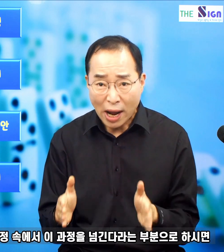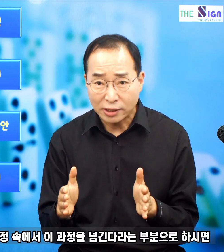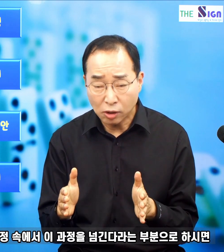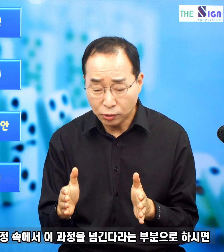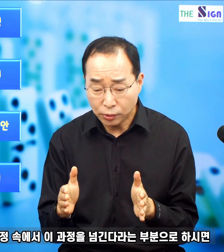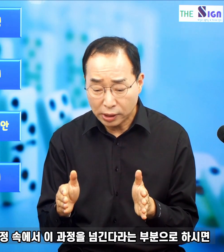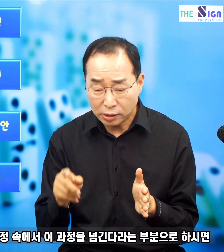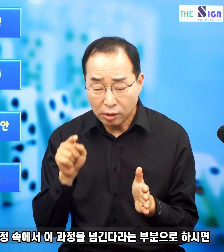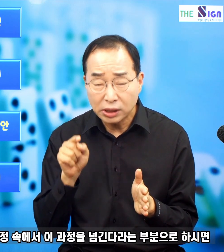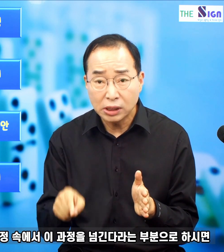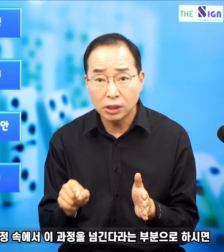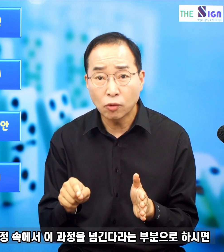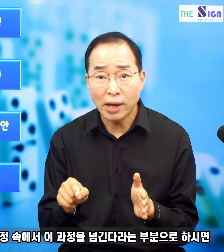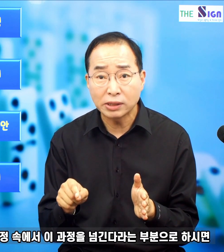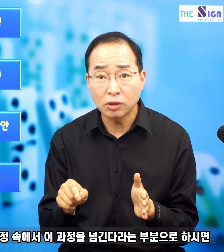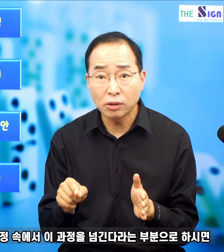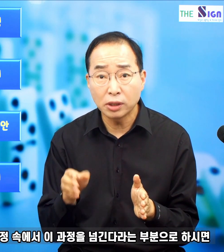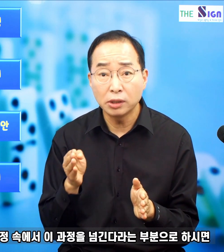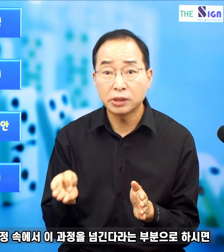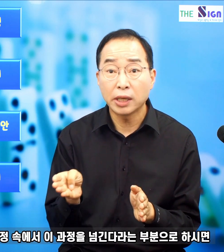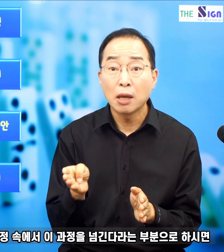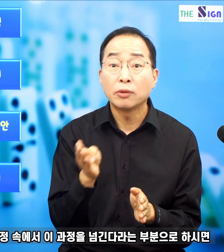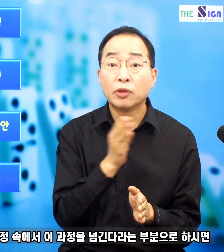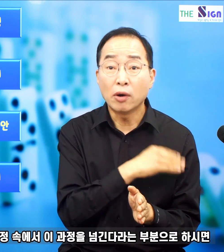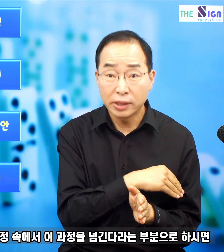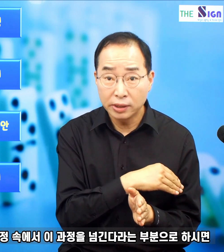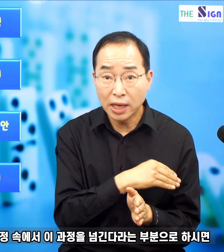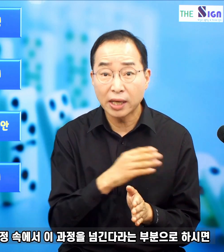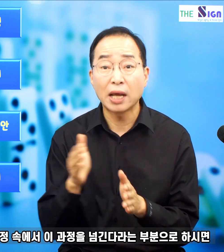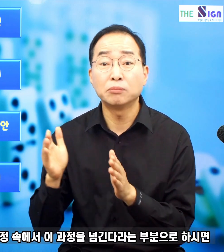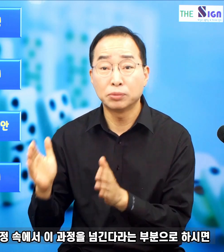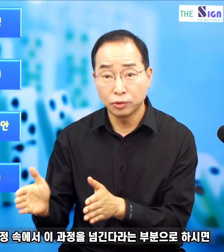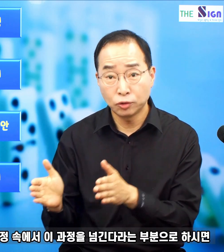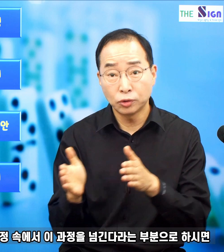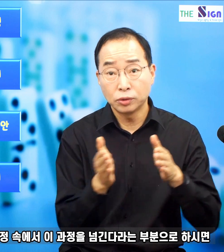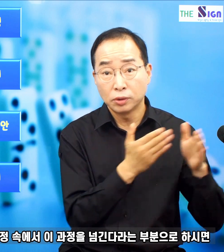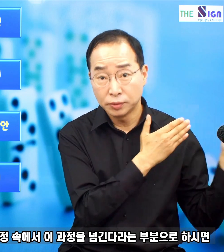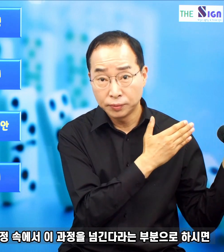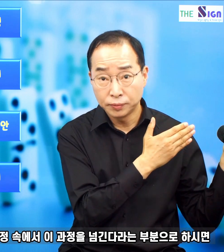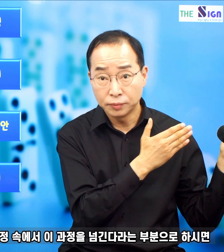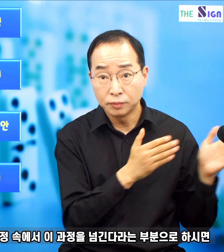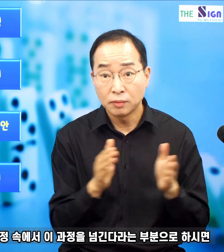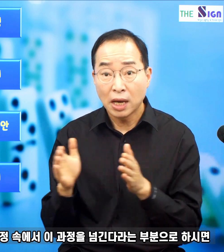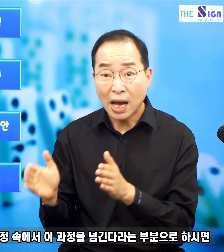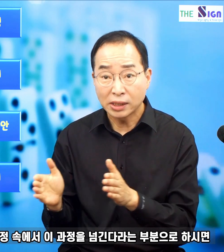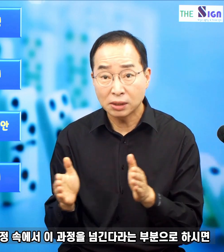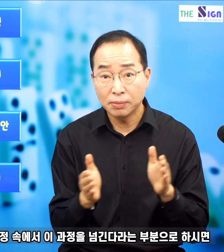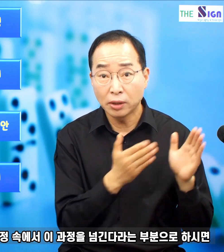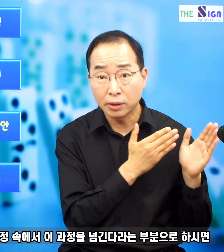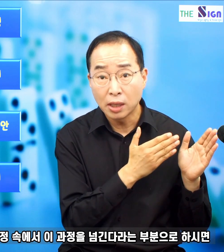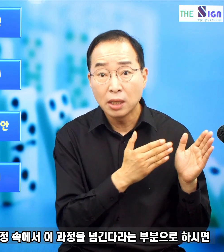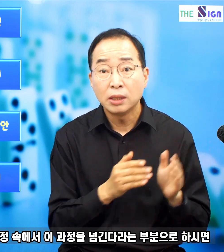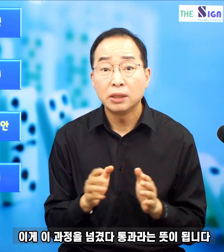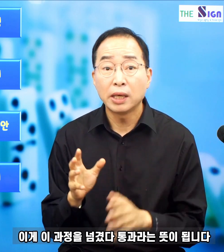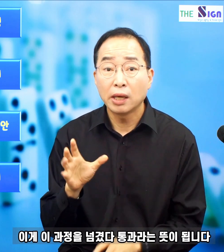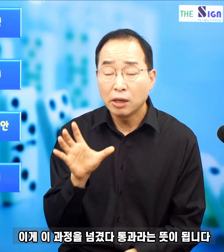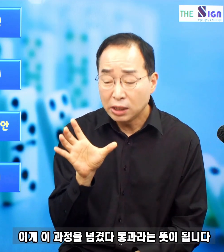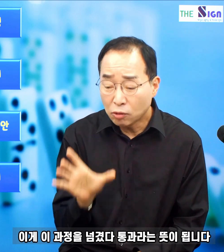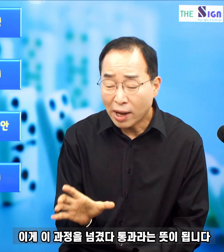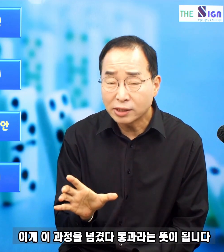과정 속에서 이 과정을 이제 넘긴다라는 부분으로 하시면 이게 이